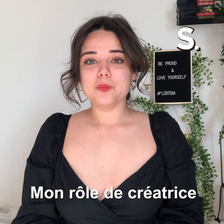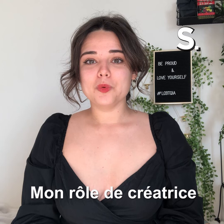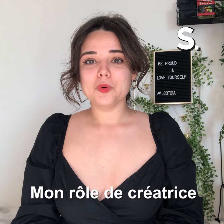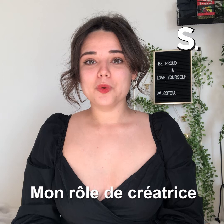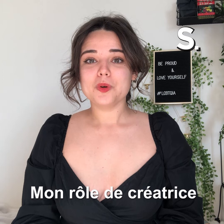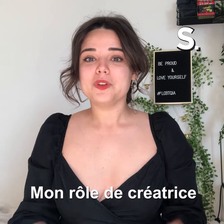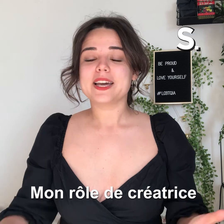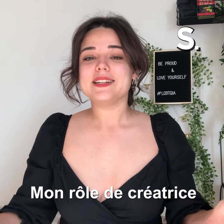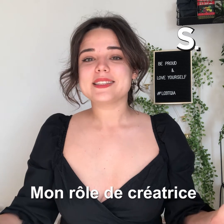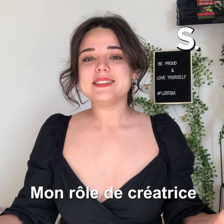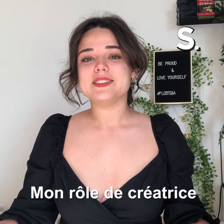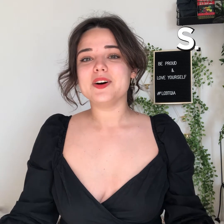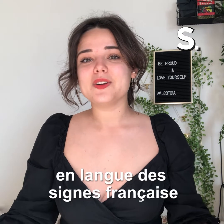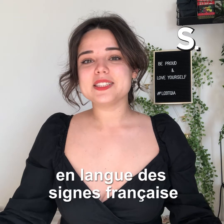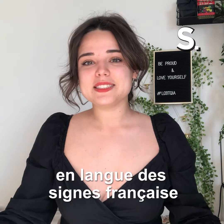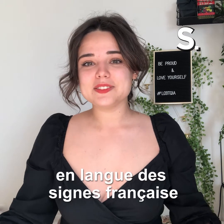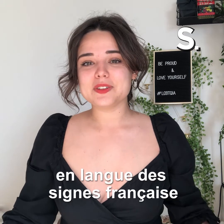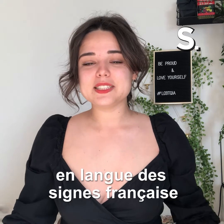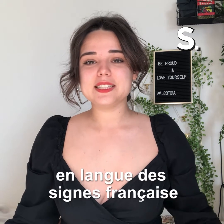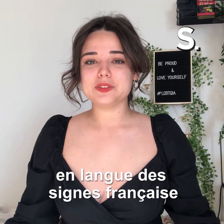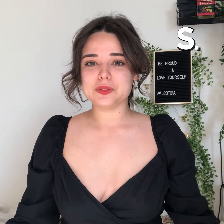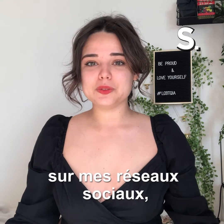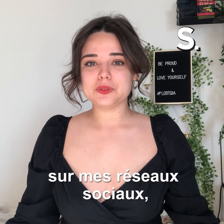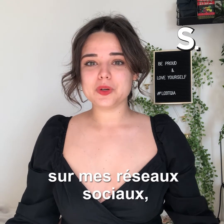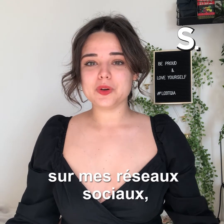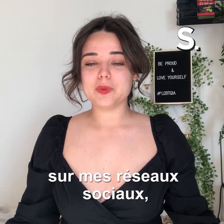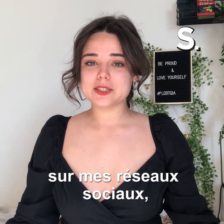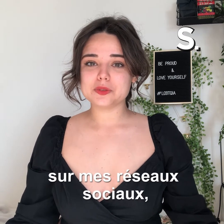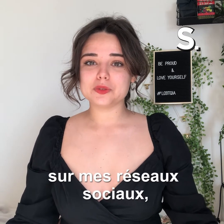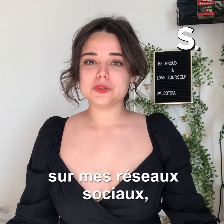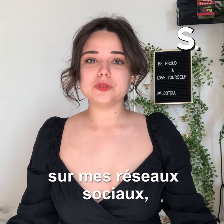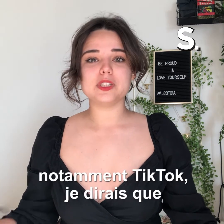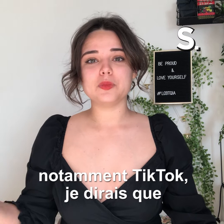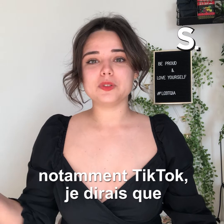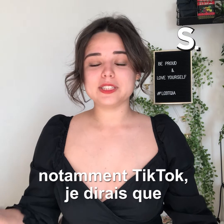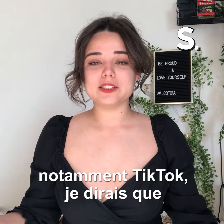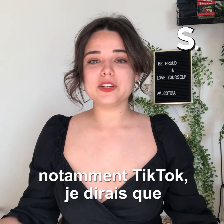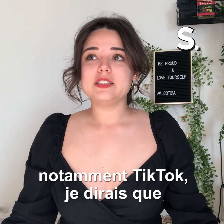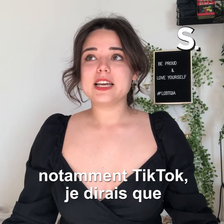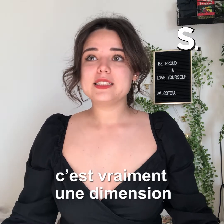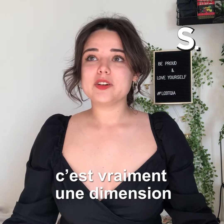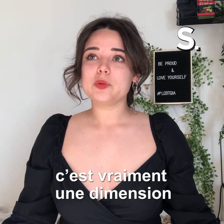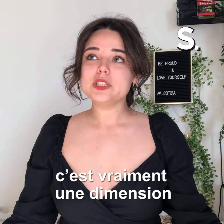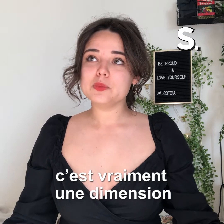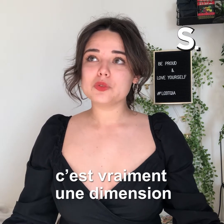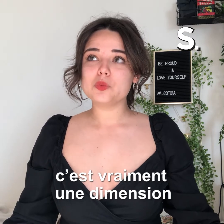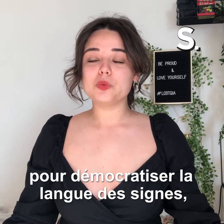Mon rôle de créatrice en langue des signes française sur mes réseaux sociaux, notamment TikTok, je dirais que c'est vraiment une dimension pour